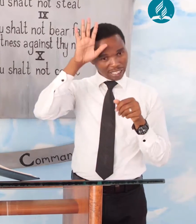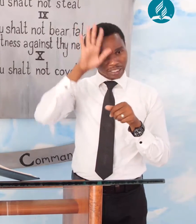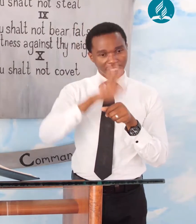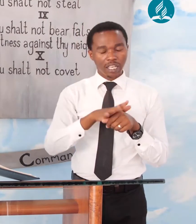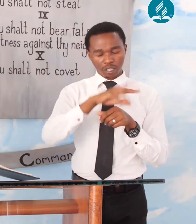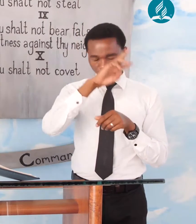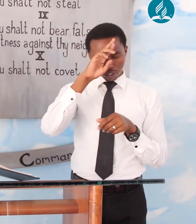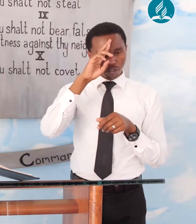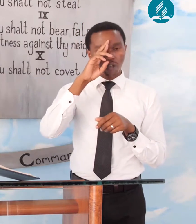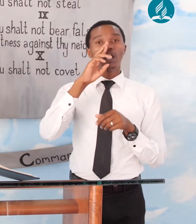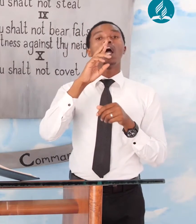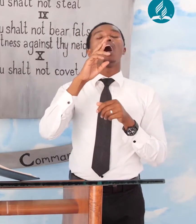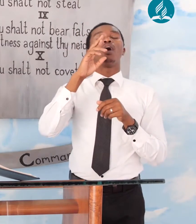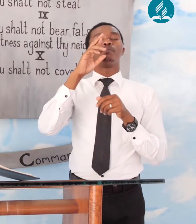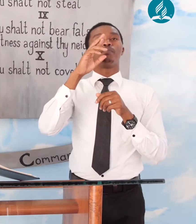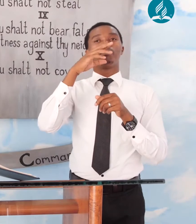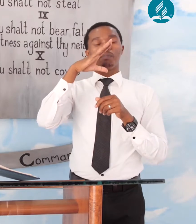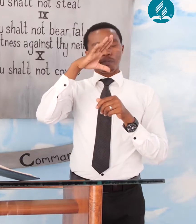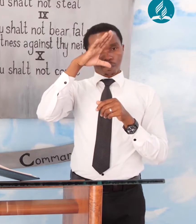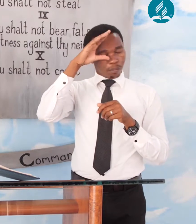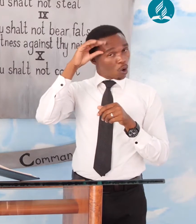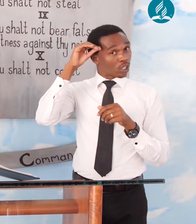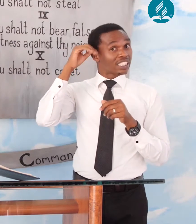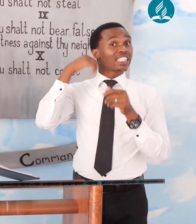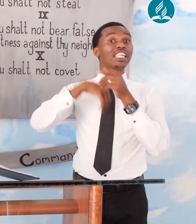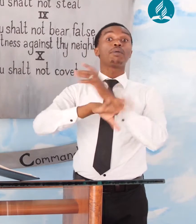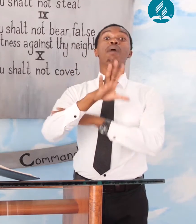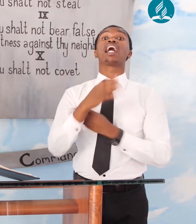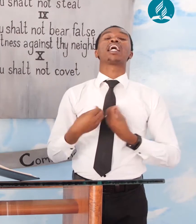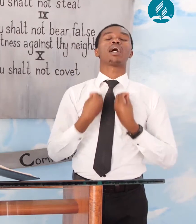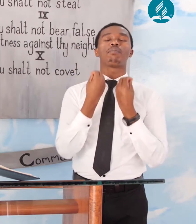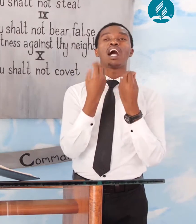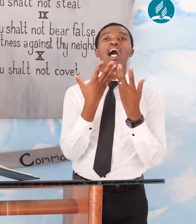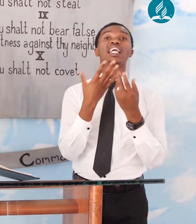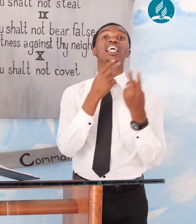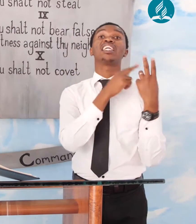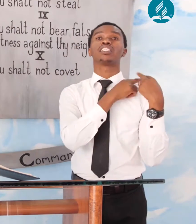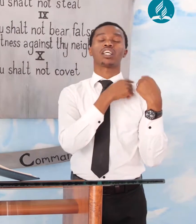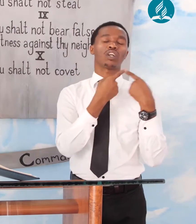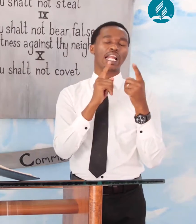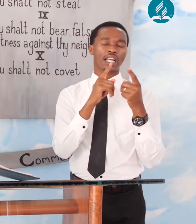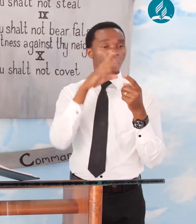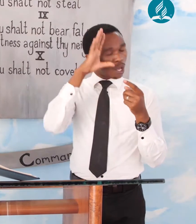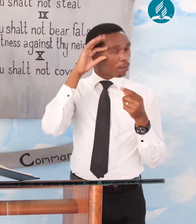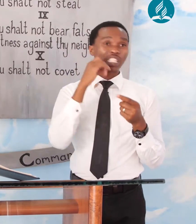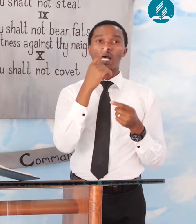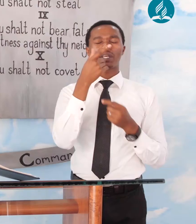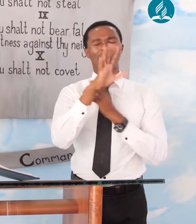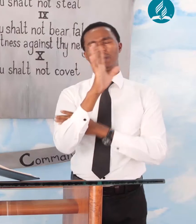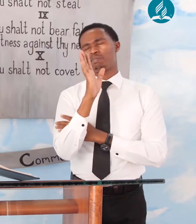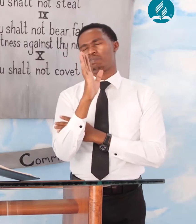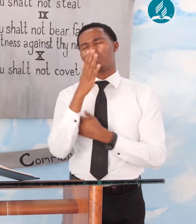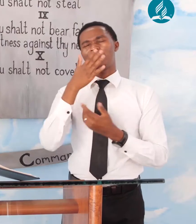yamuhaye inshingano zo kujya gukora kurokora ubwoko bw'Imana ariko Mose abwira Imana ati umva njyewe ibyo bintu ntabwo nabishobora ntabwo